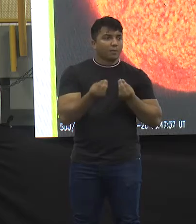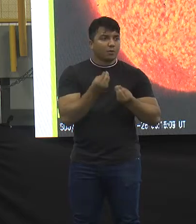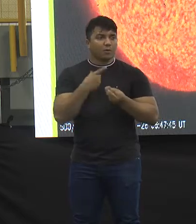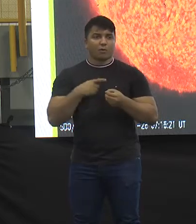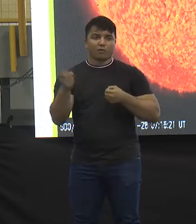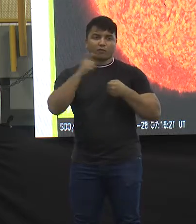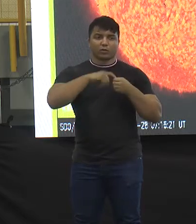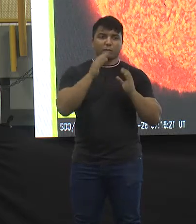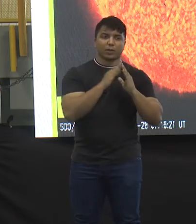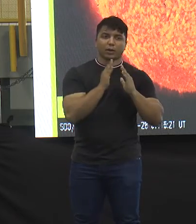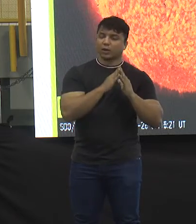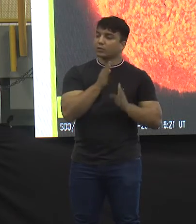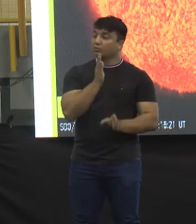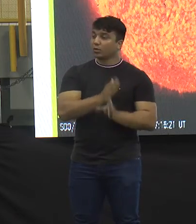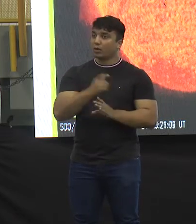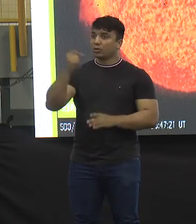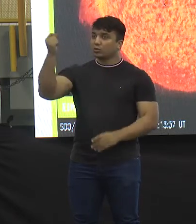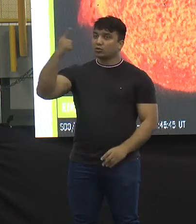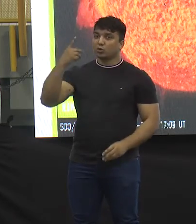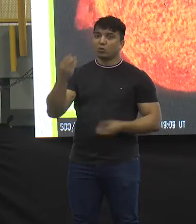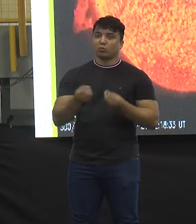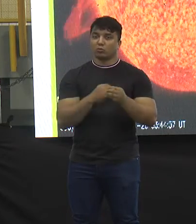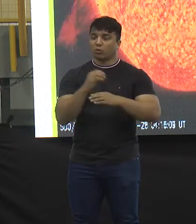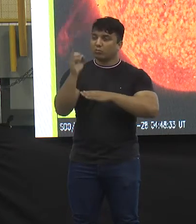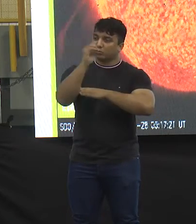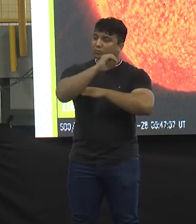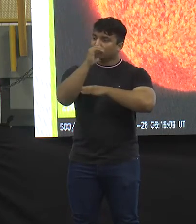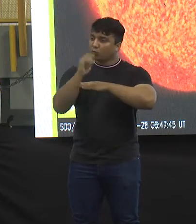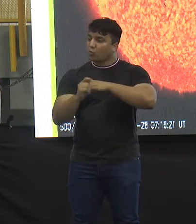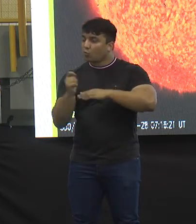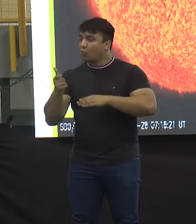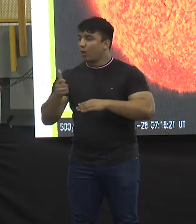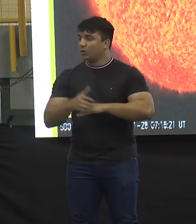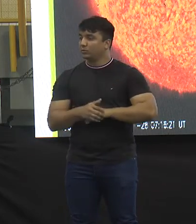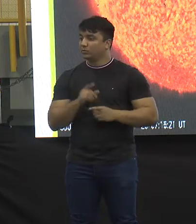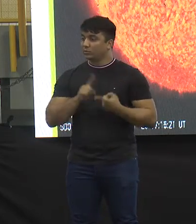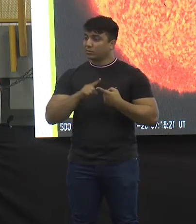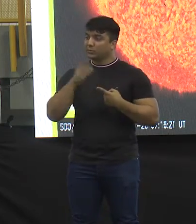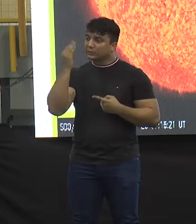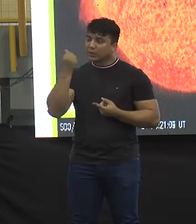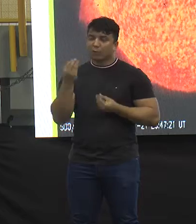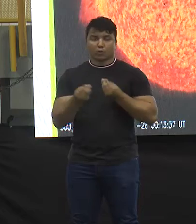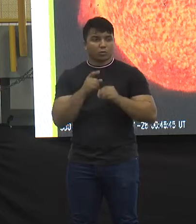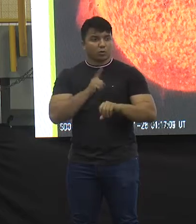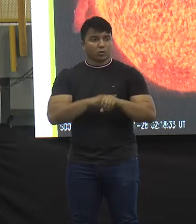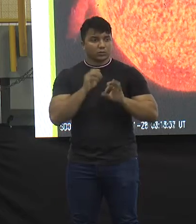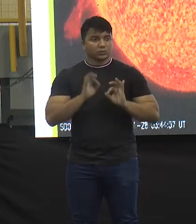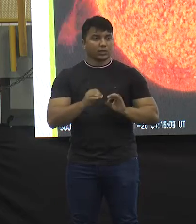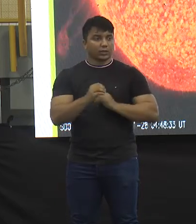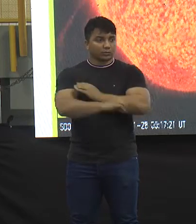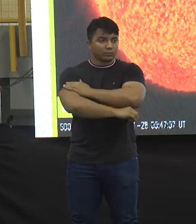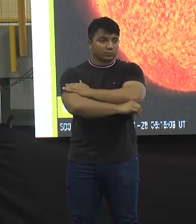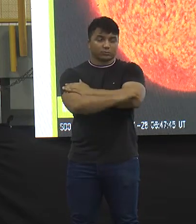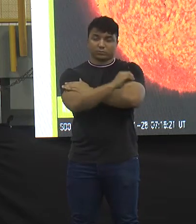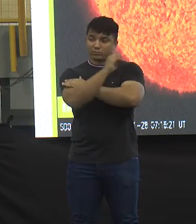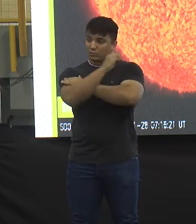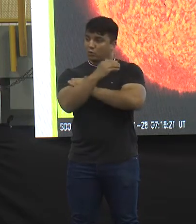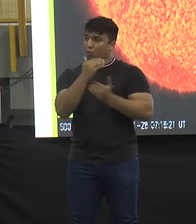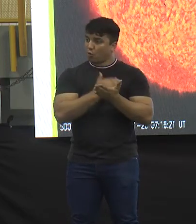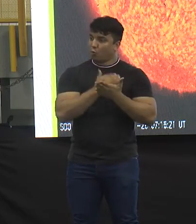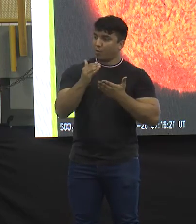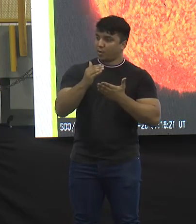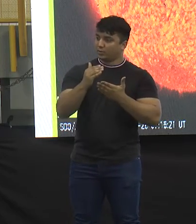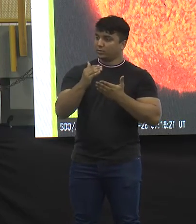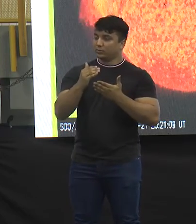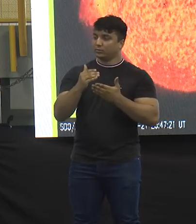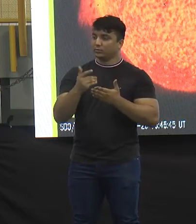para casa. Por quê? Porque o sol já está descendo. E ele sabe exatamente a hora que o sol nasce.